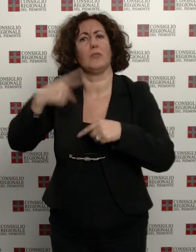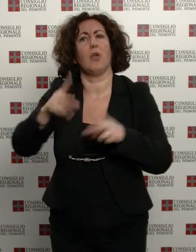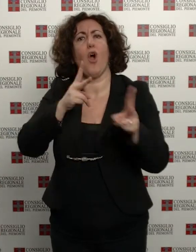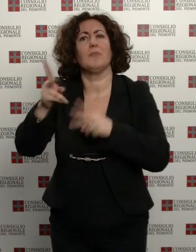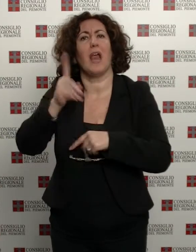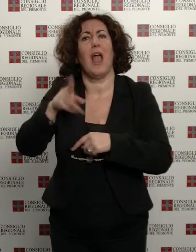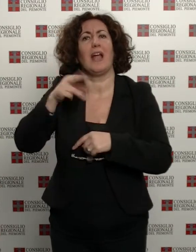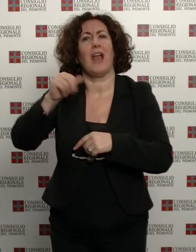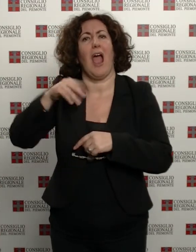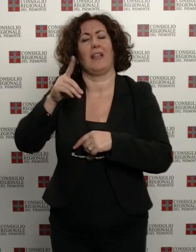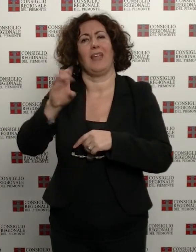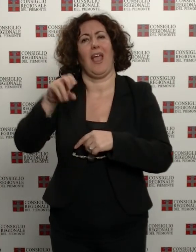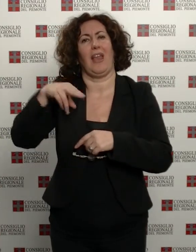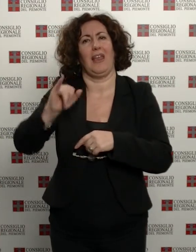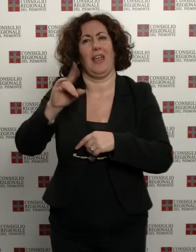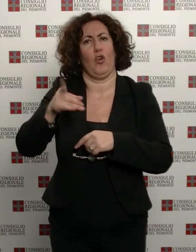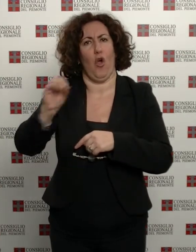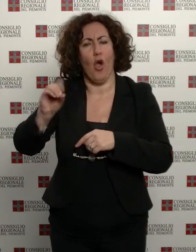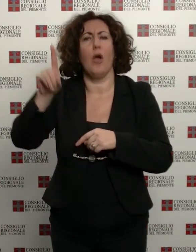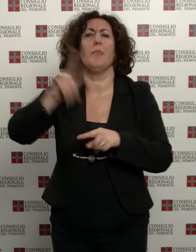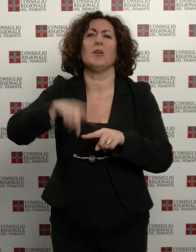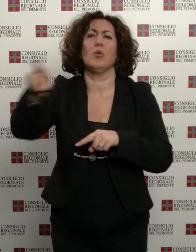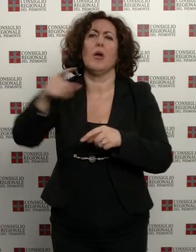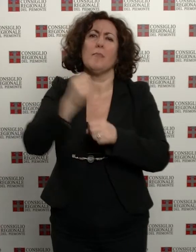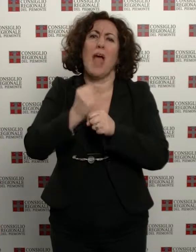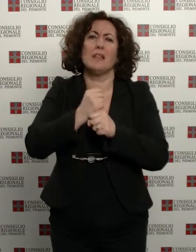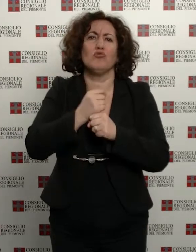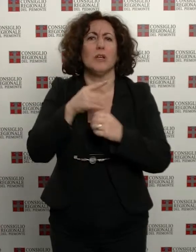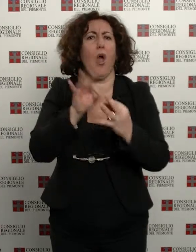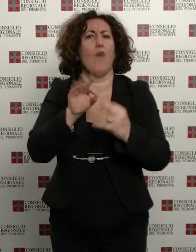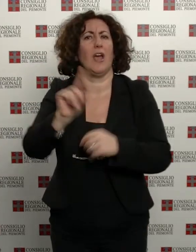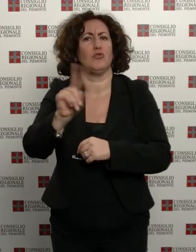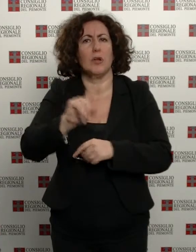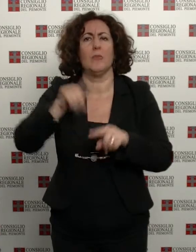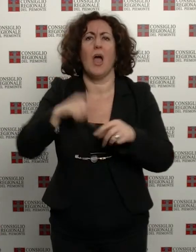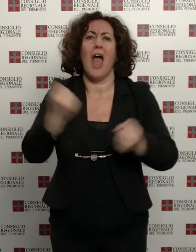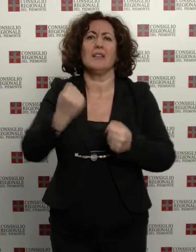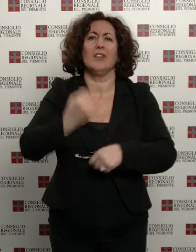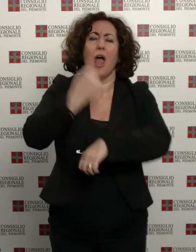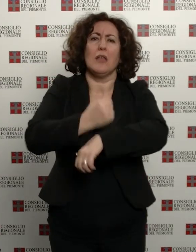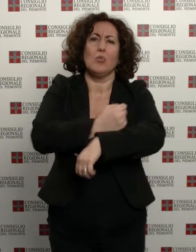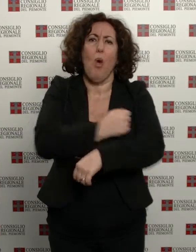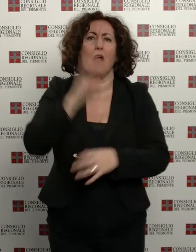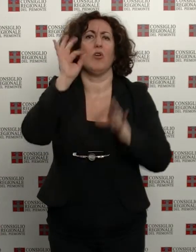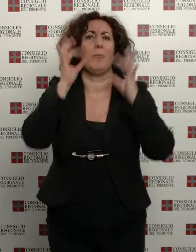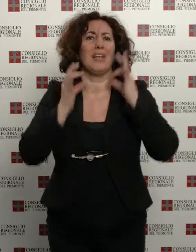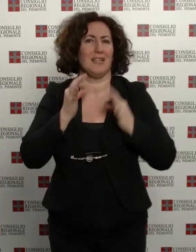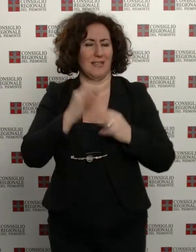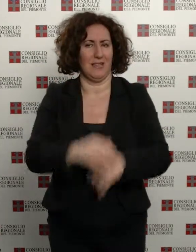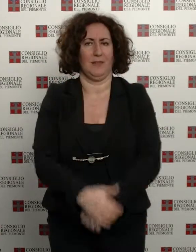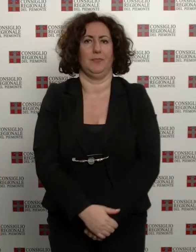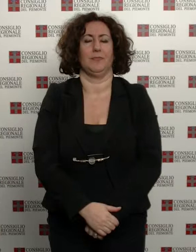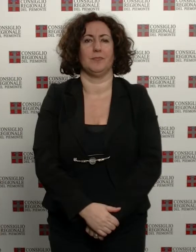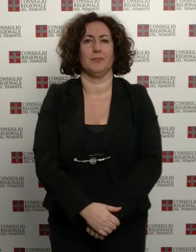medicine non convenzionali e sulle attività di tatuaggio e piercing in evidenza